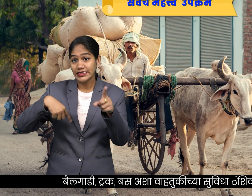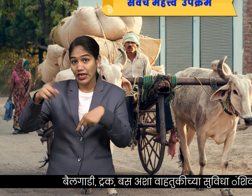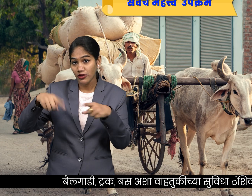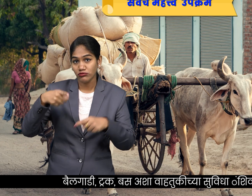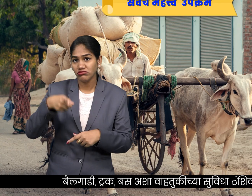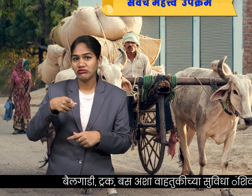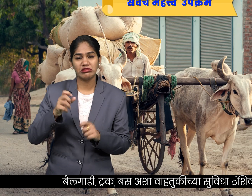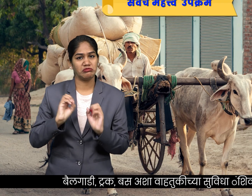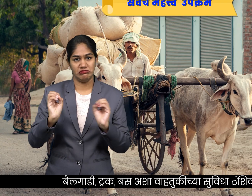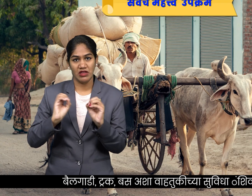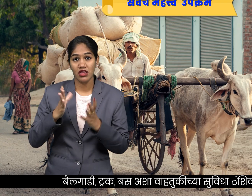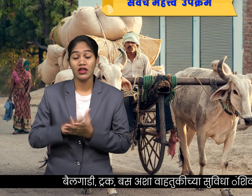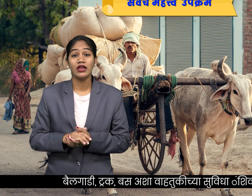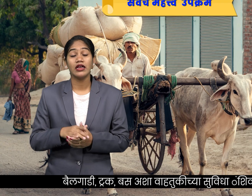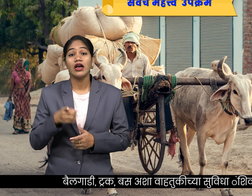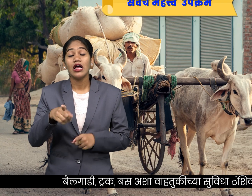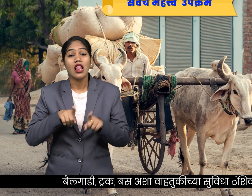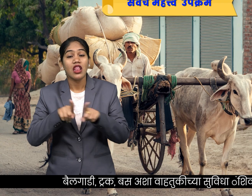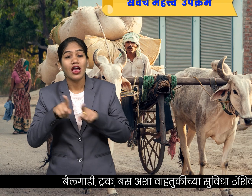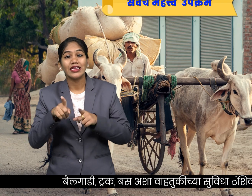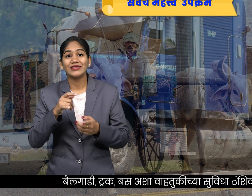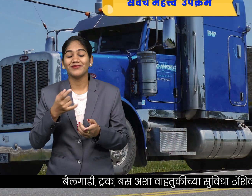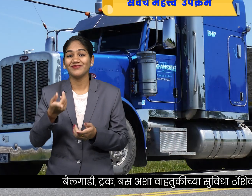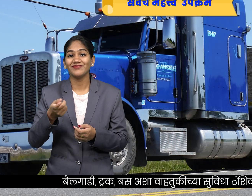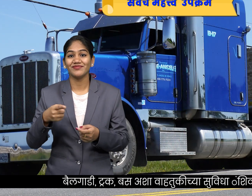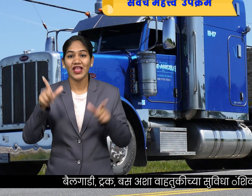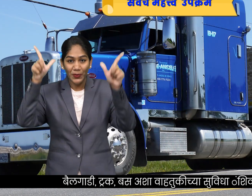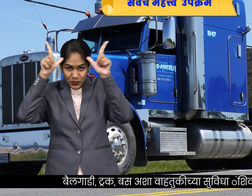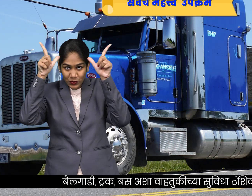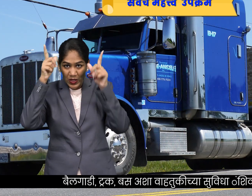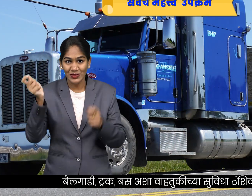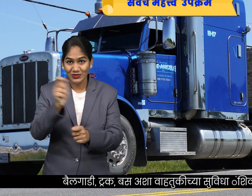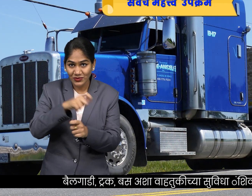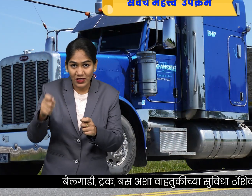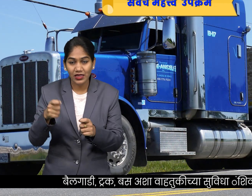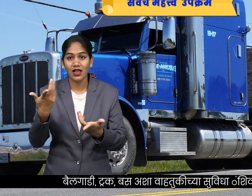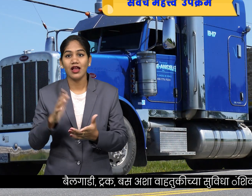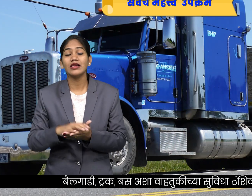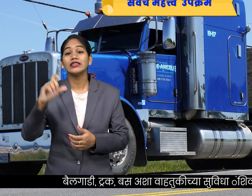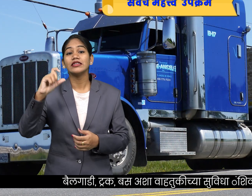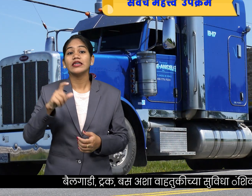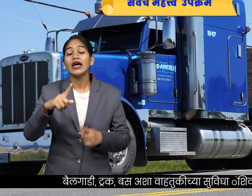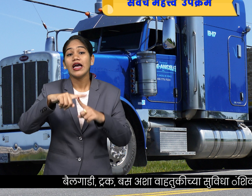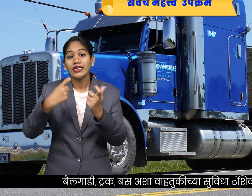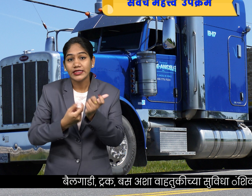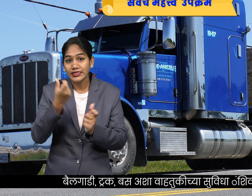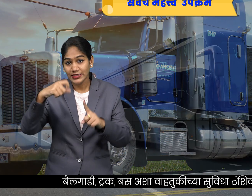बैलगाडी, ट्रक, बस अशा वाहतुकीच्या सुविधा याशिवाय भात,